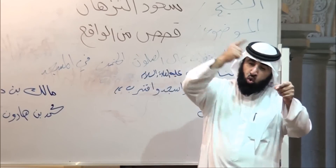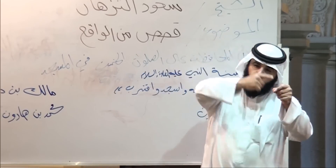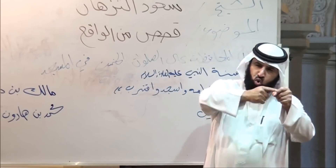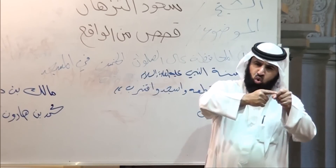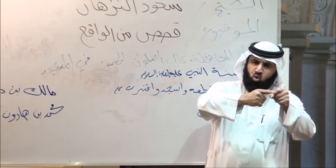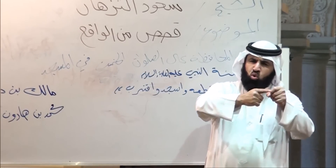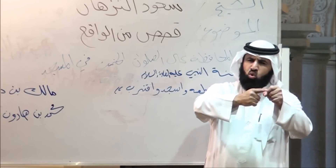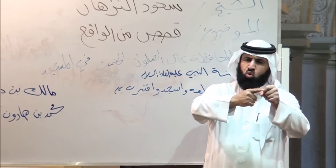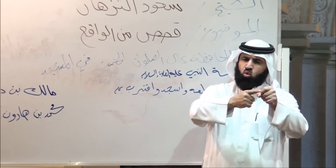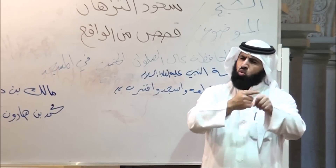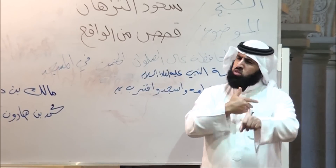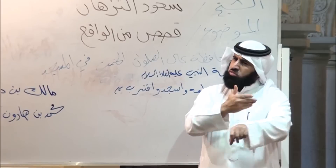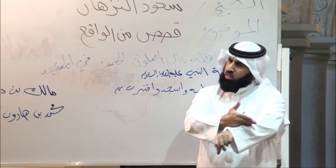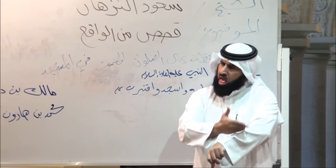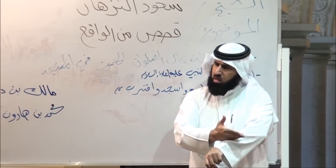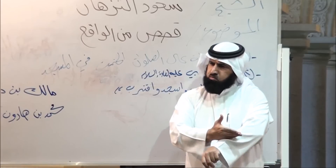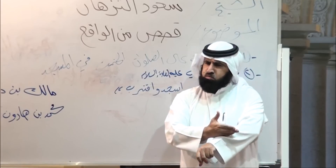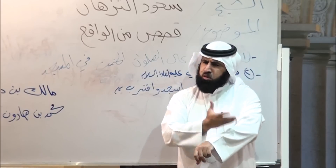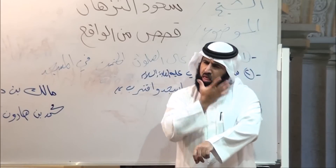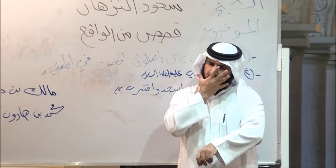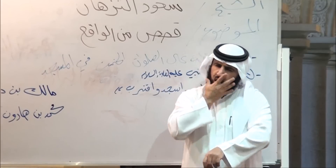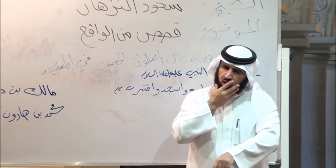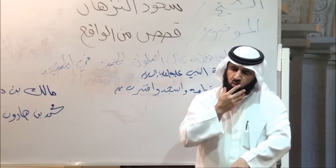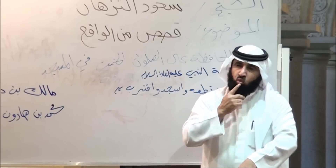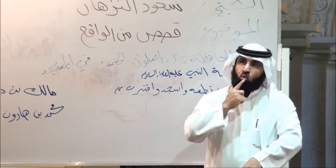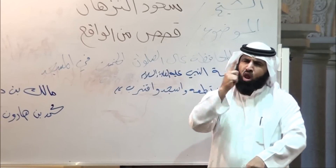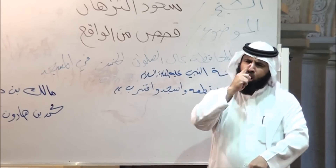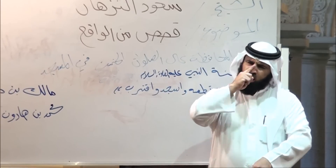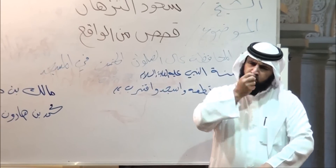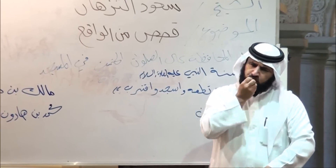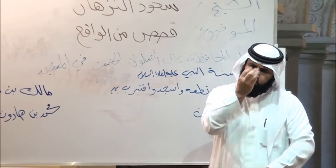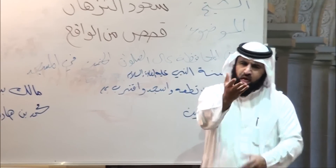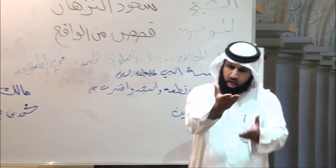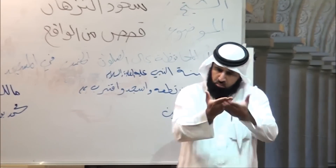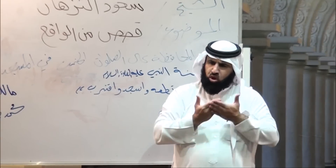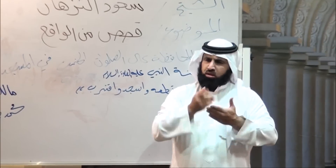وأقسمت عليك بالله إلا أخبرتني.